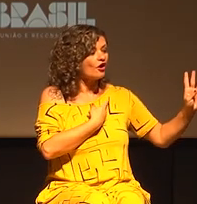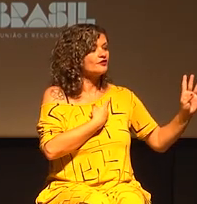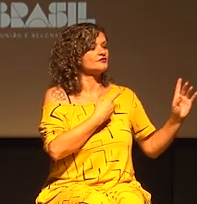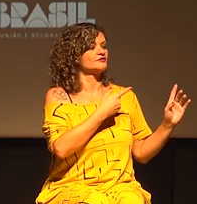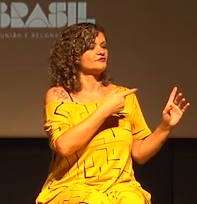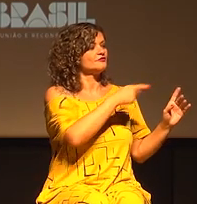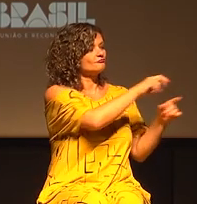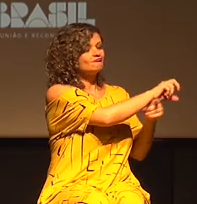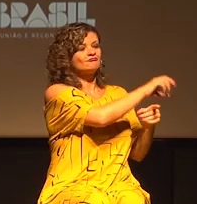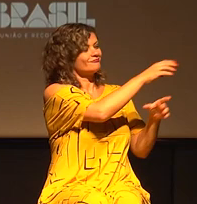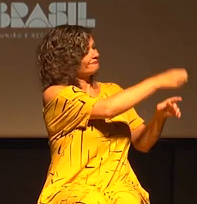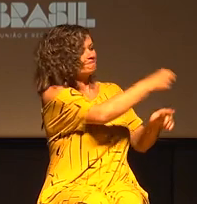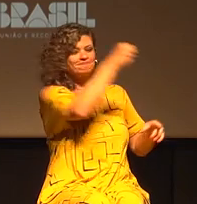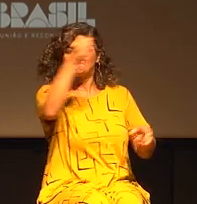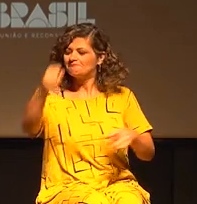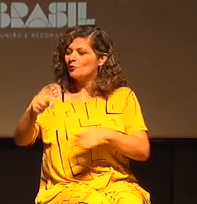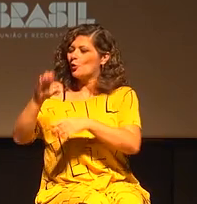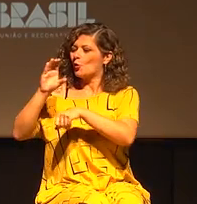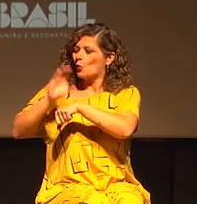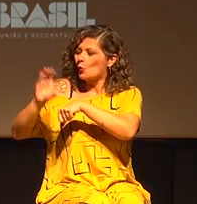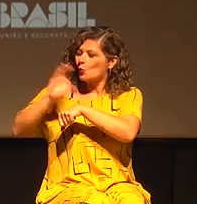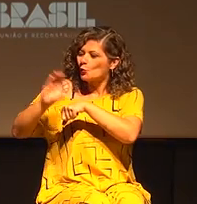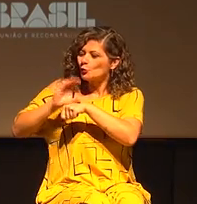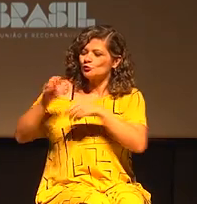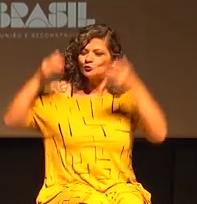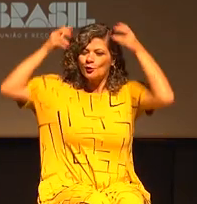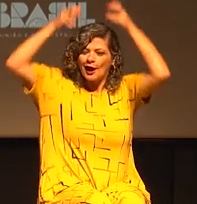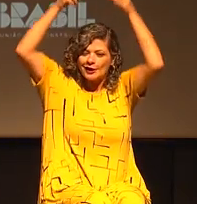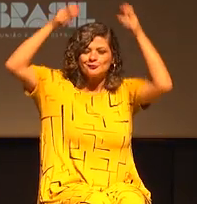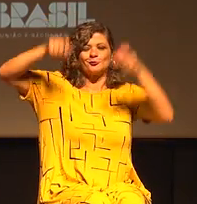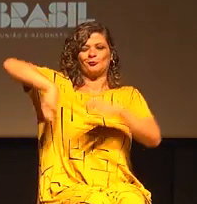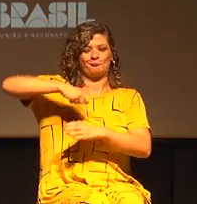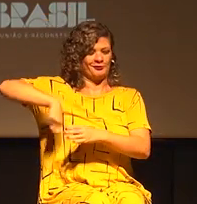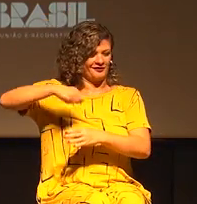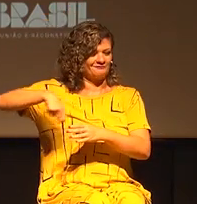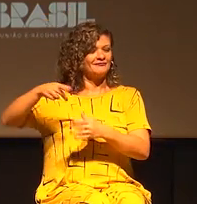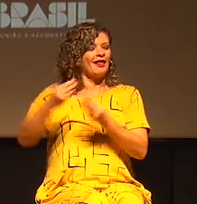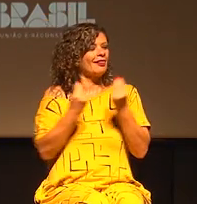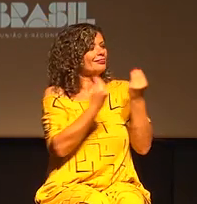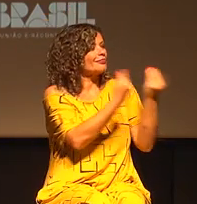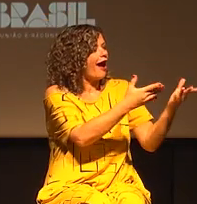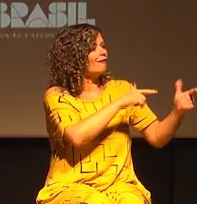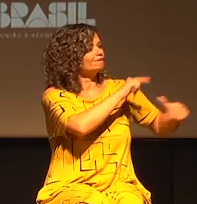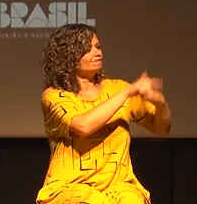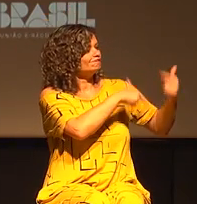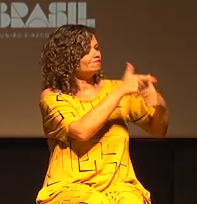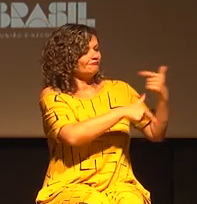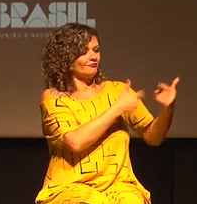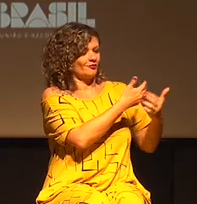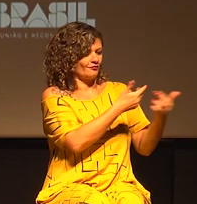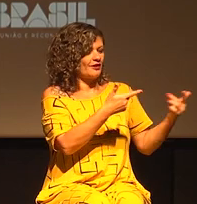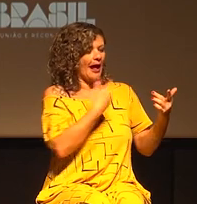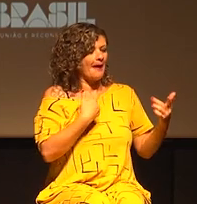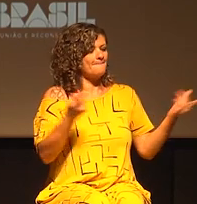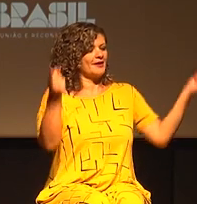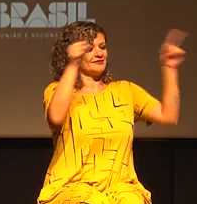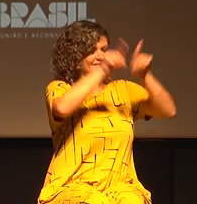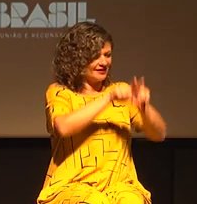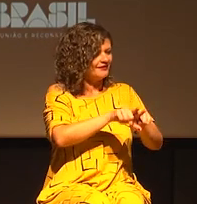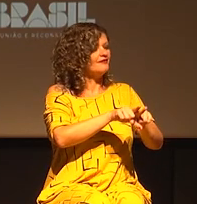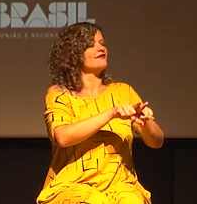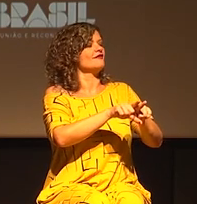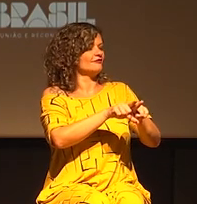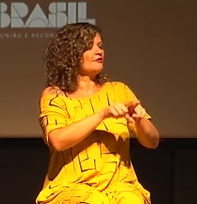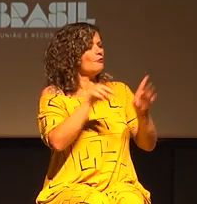colocando no curso de gastronomia a gente tá qualificando essas pessoas Então assim tá sendo foi uma tá sendo uma parceria realmente de